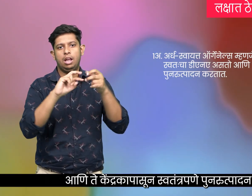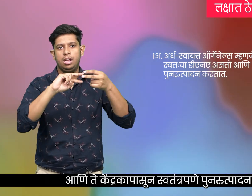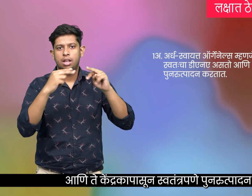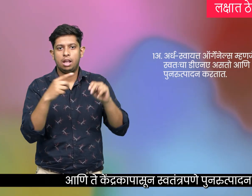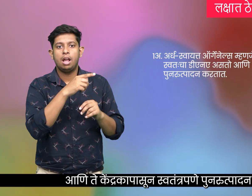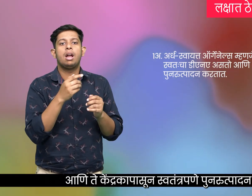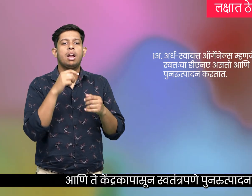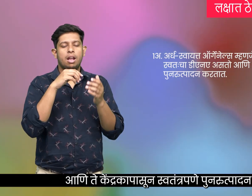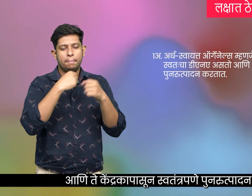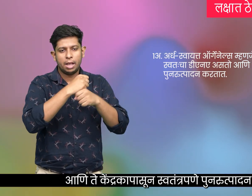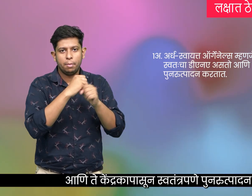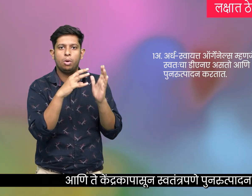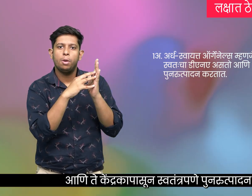करतात.